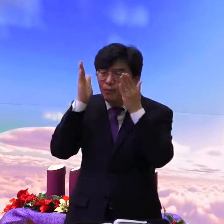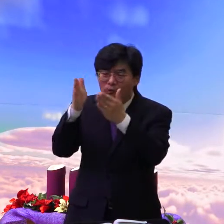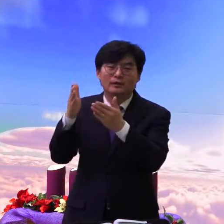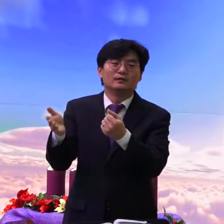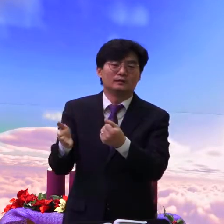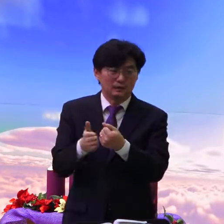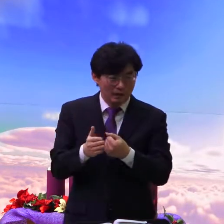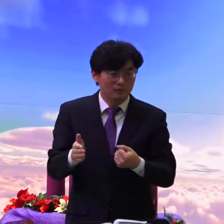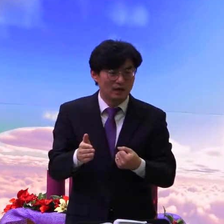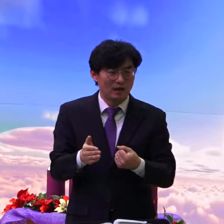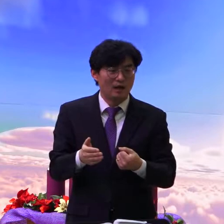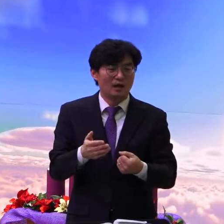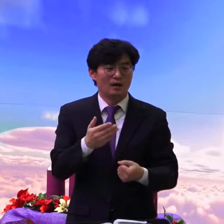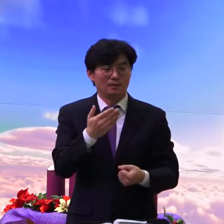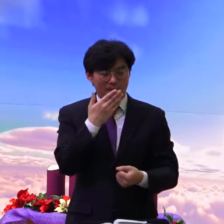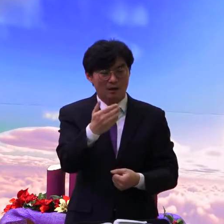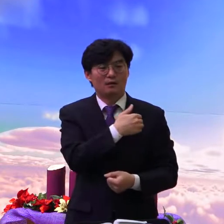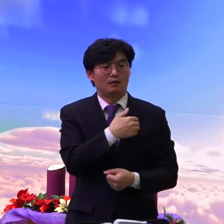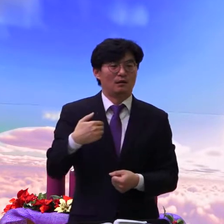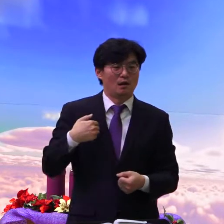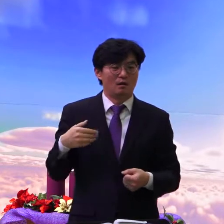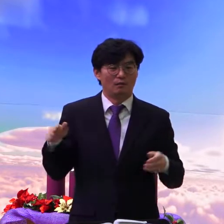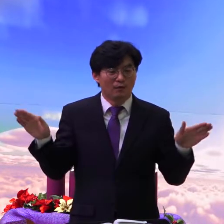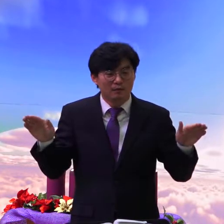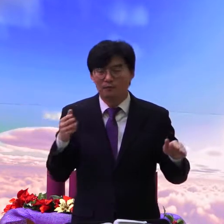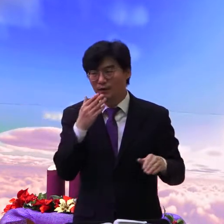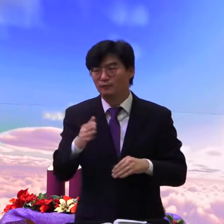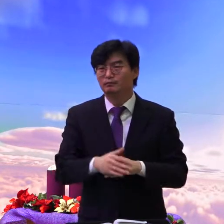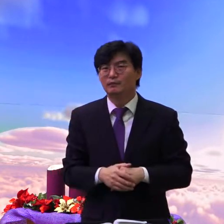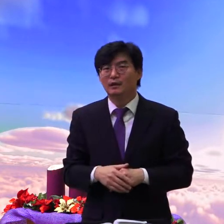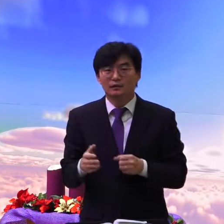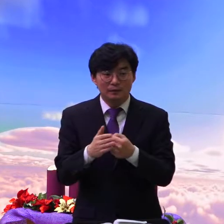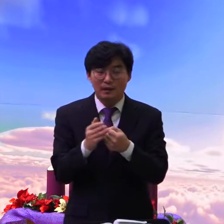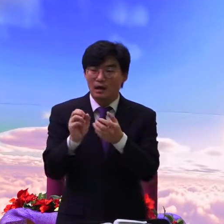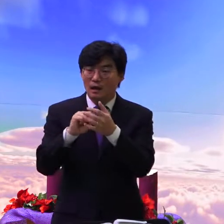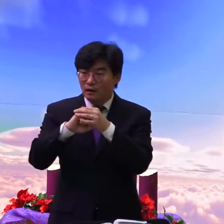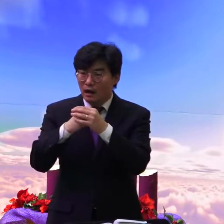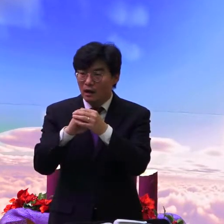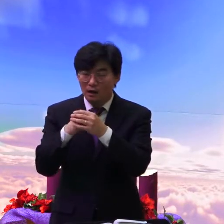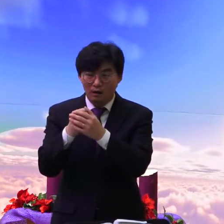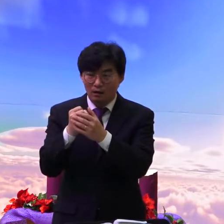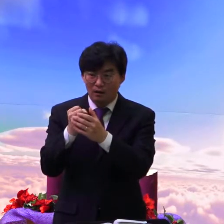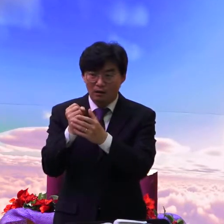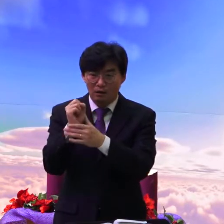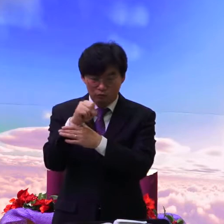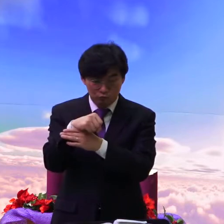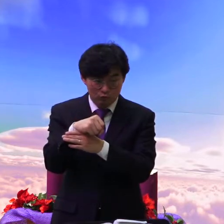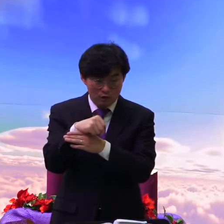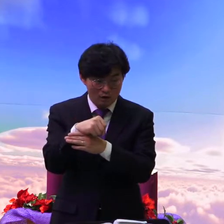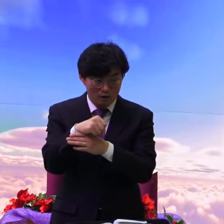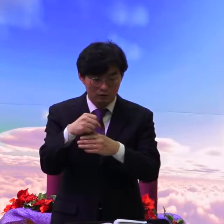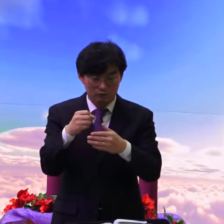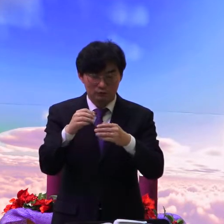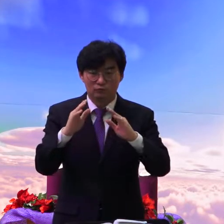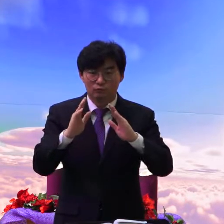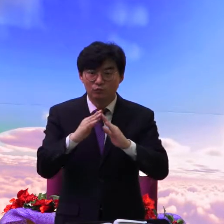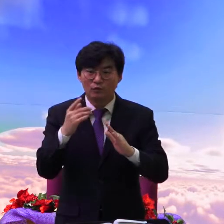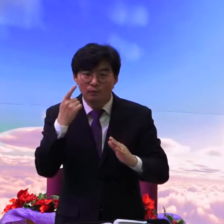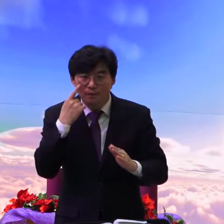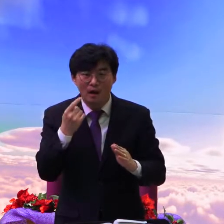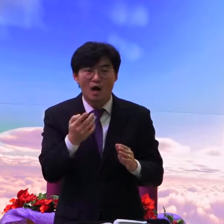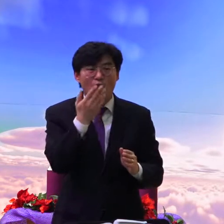있고 열심히 꿀을 모으고 하기 때문에 과수원에서는 호박벌을 좋아한다고 합니다. 꿀벌도 좋아하지만 공격성도 약하고